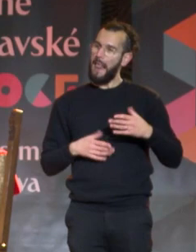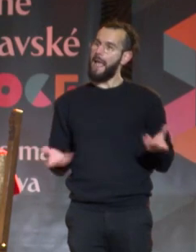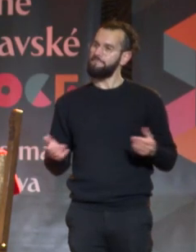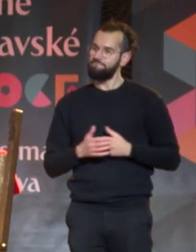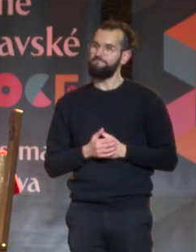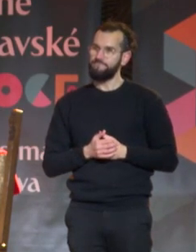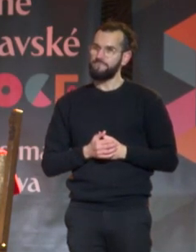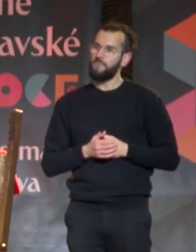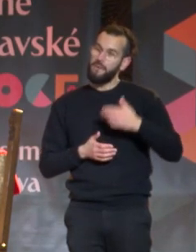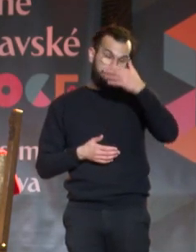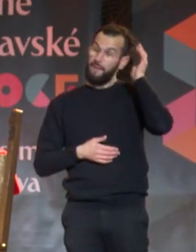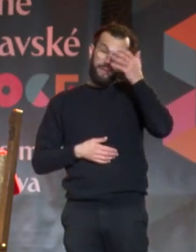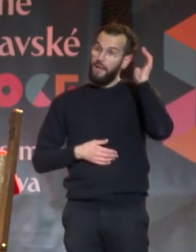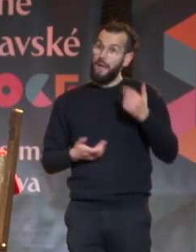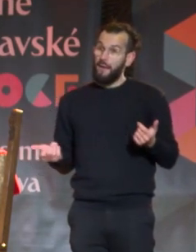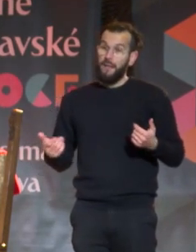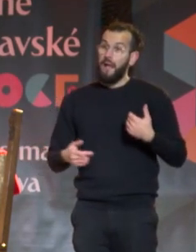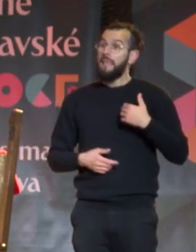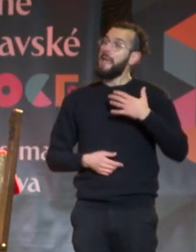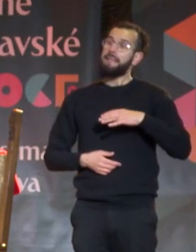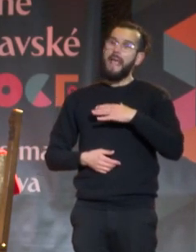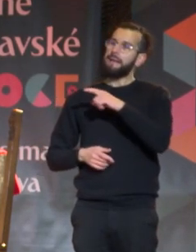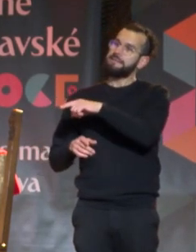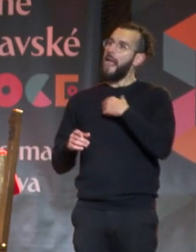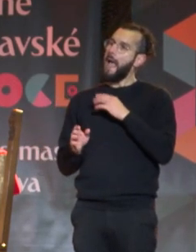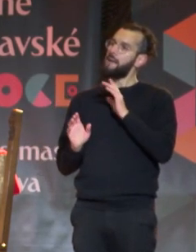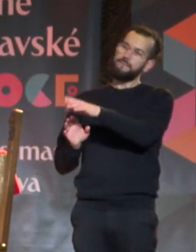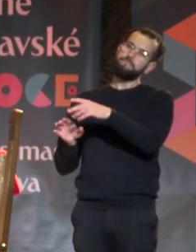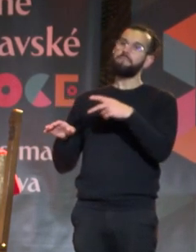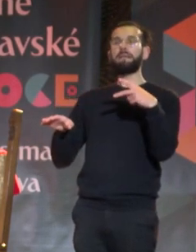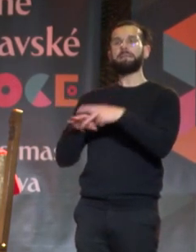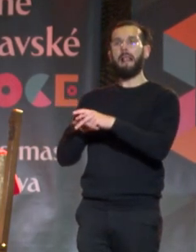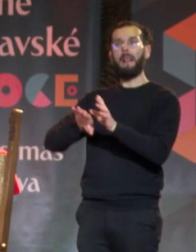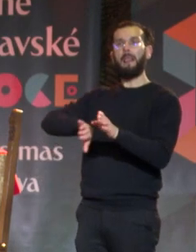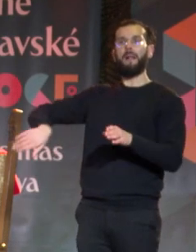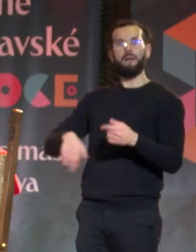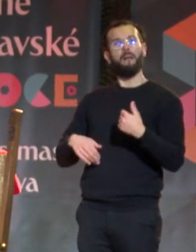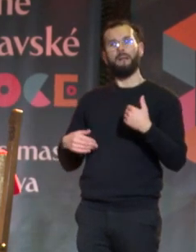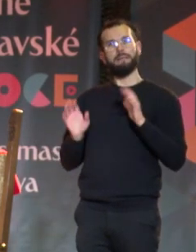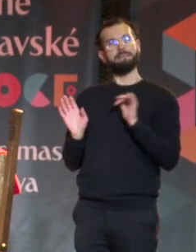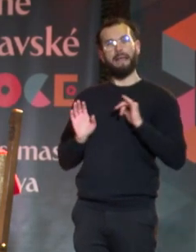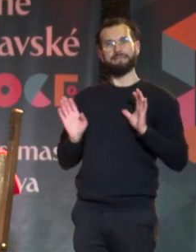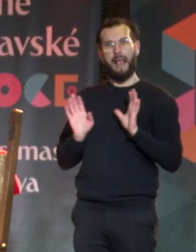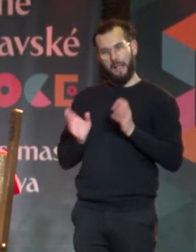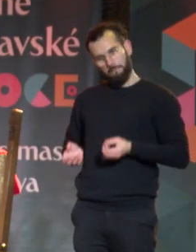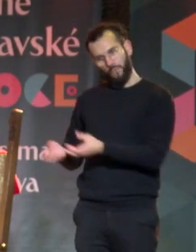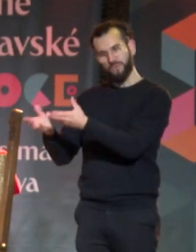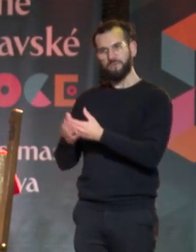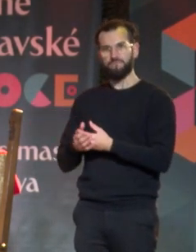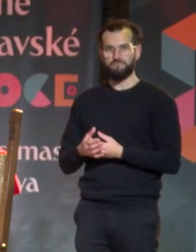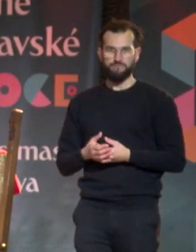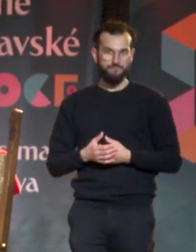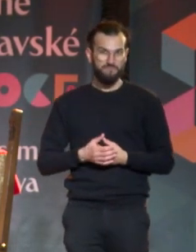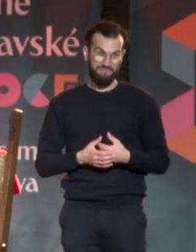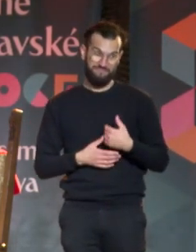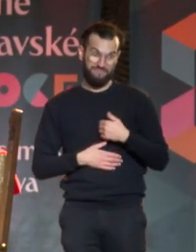fialovou ofinkou. Ale nechcela som nikoho zatieniť. Rehoce sa ako lúpežník po úspešnom prepadnutí a